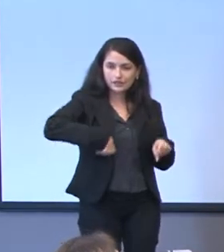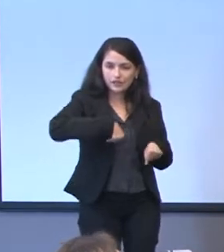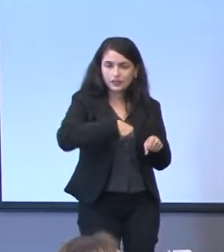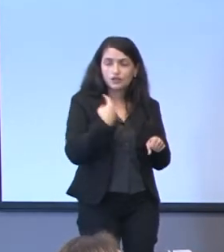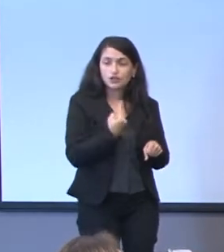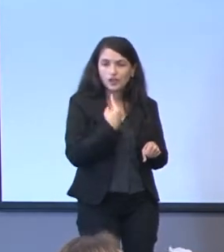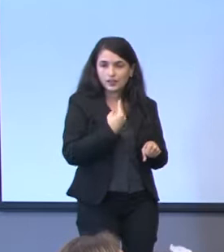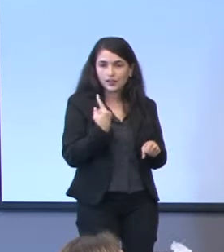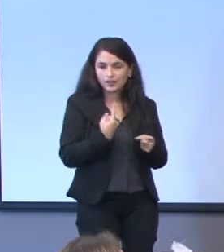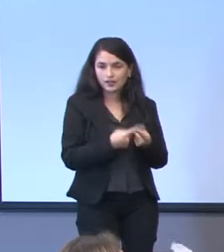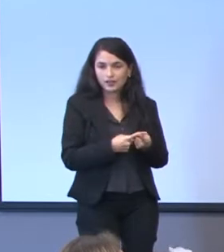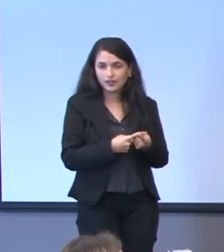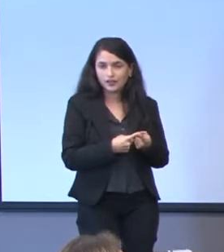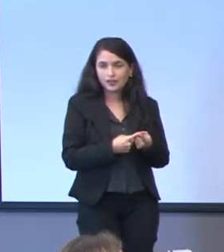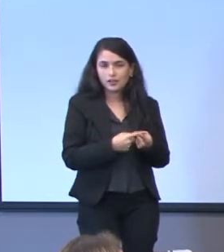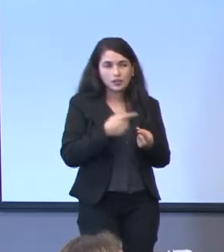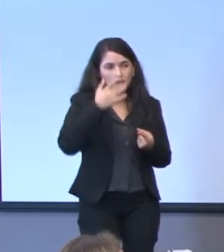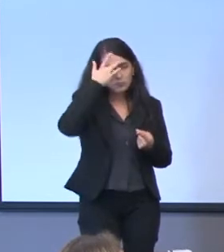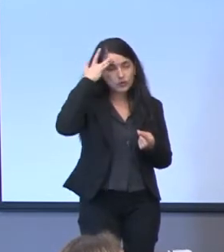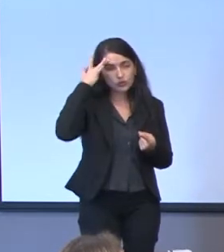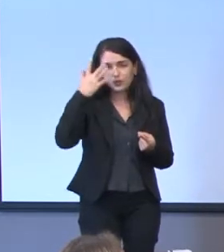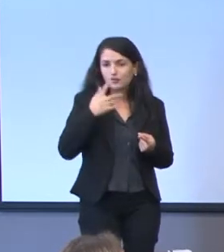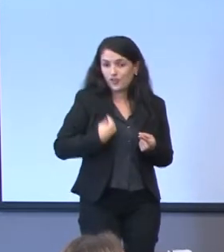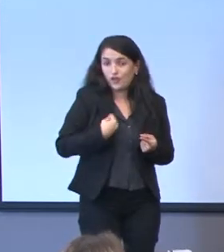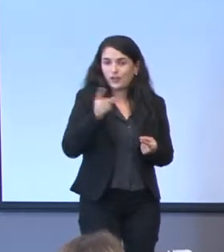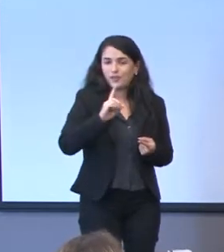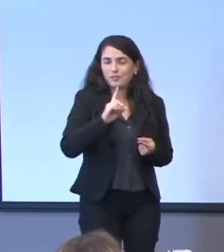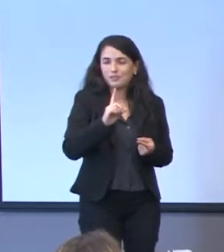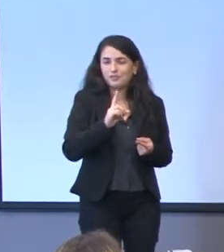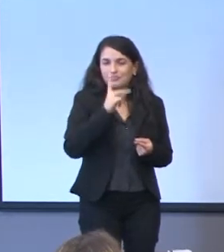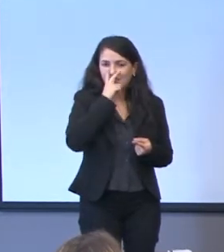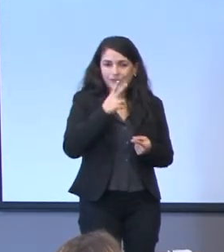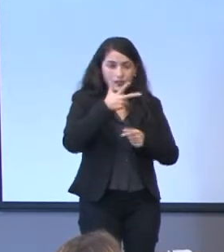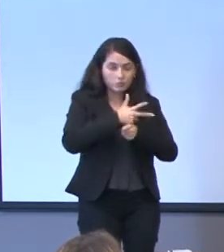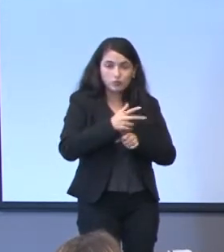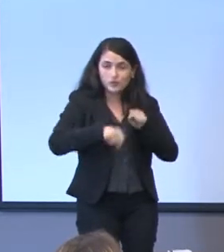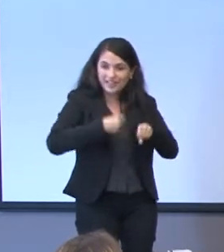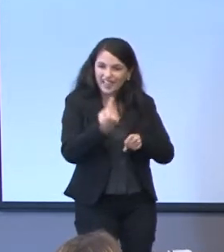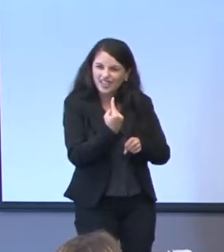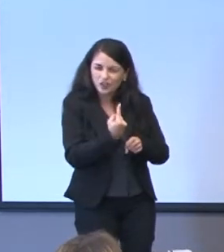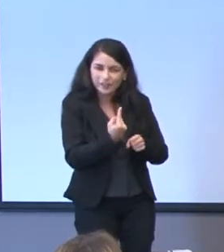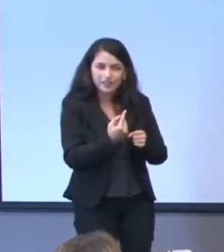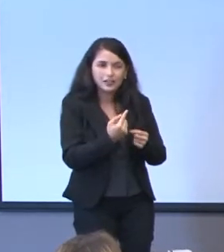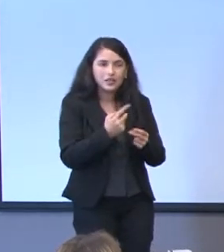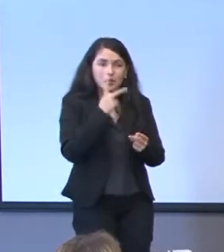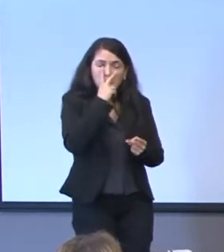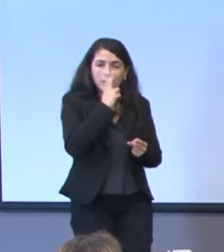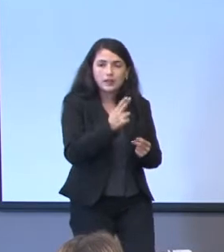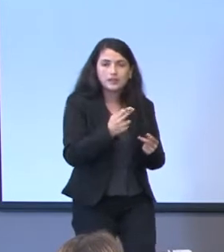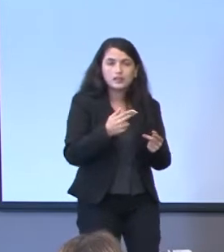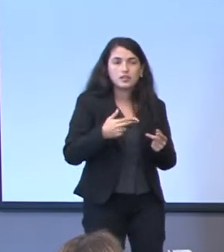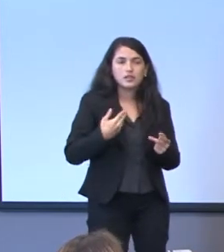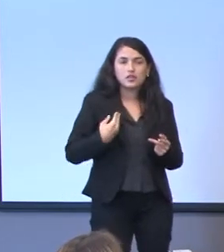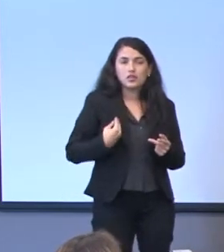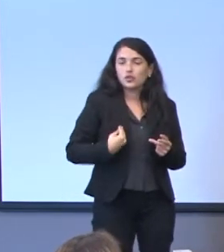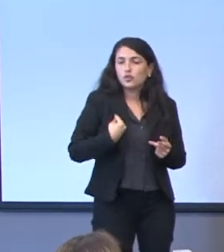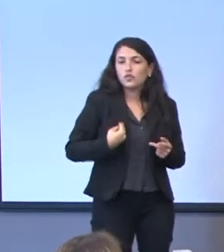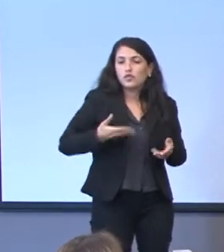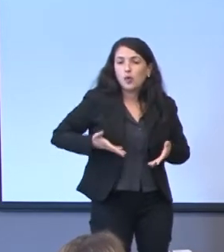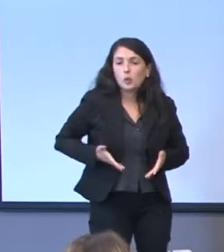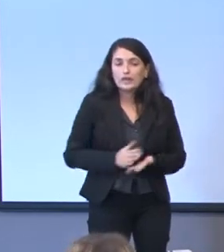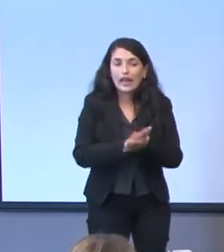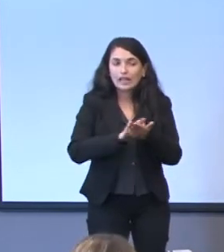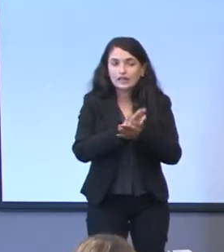Aparece a pessoa não está lá, né? Como se ela não tivesse vivido aquelas coisas por causa do